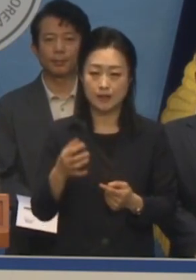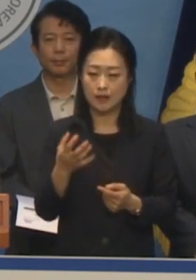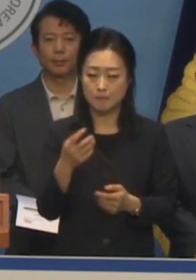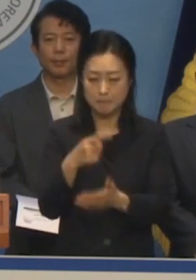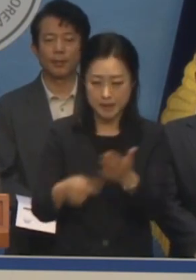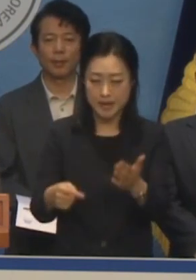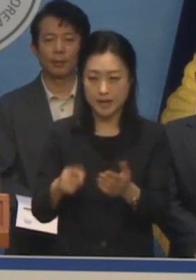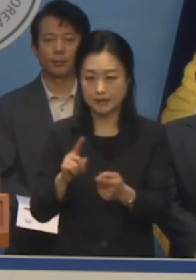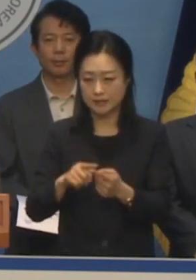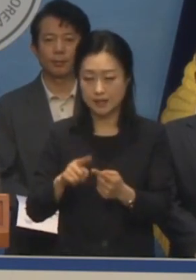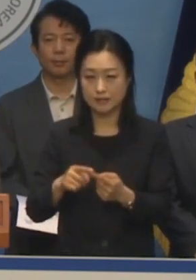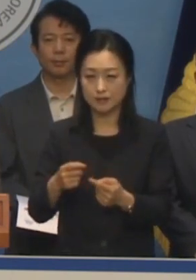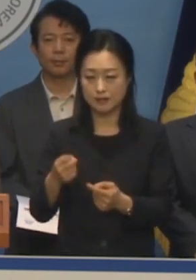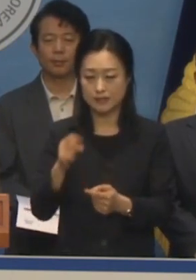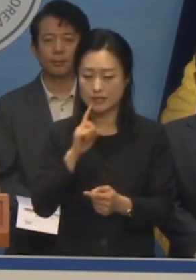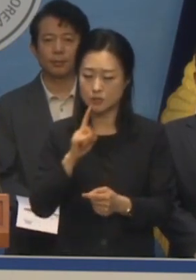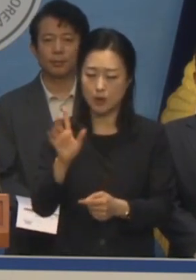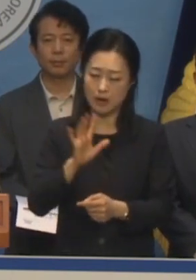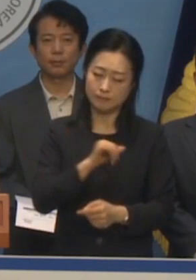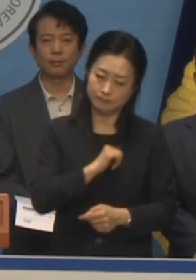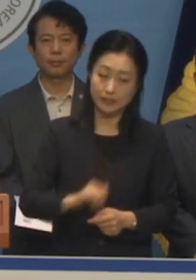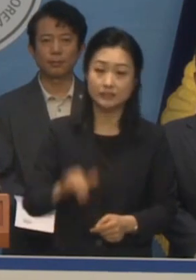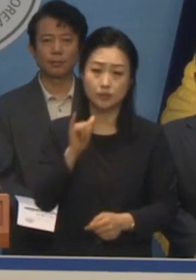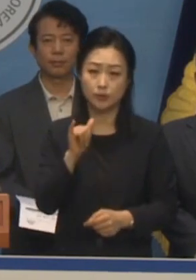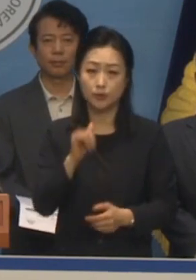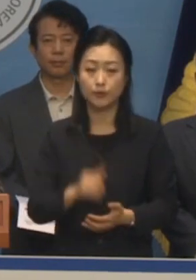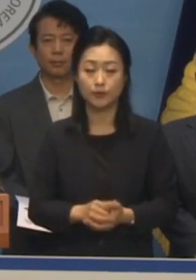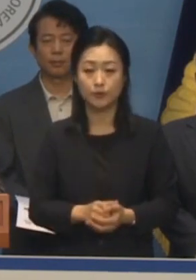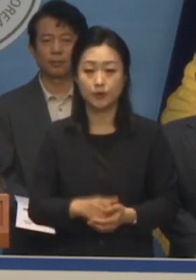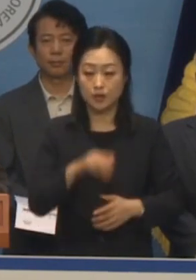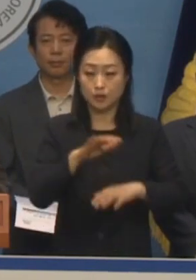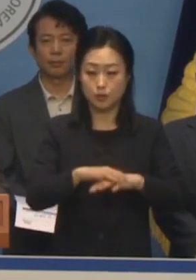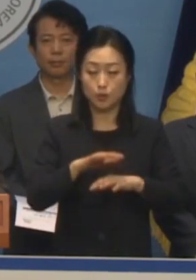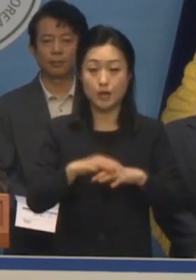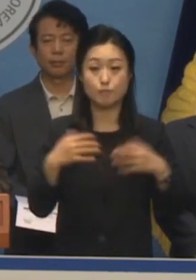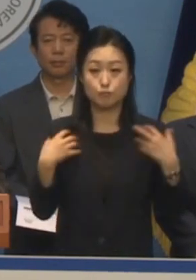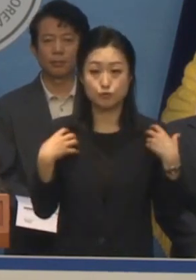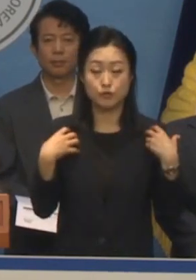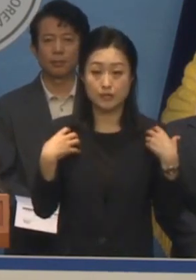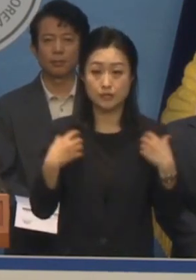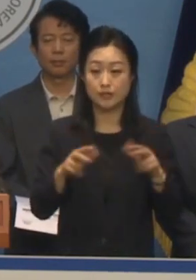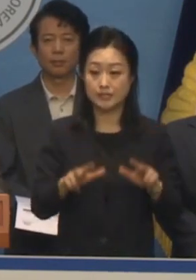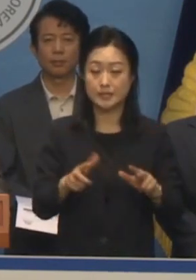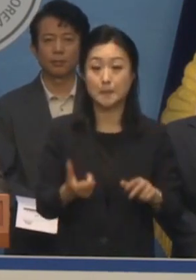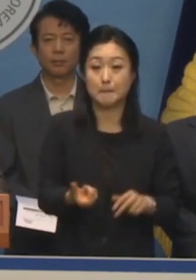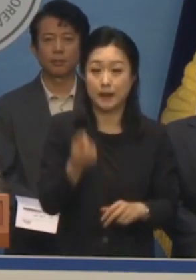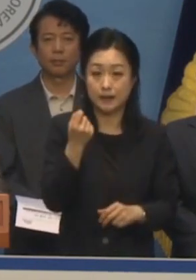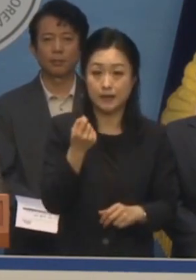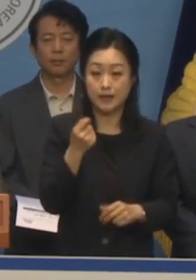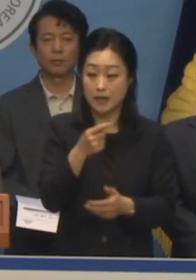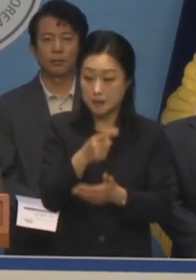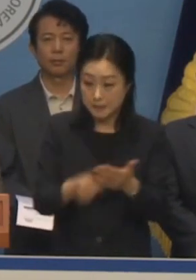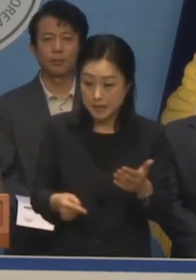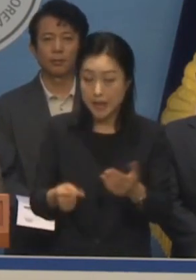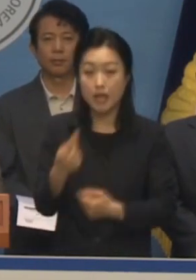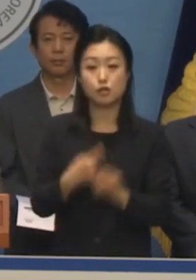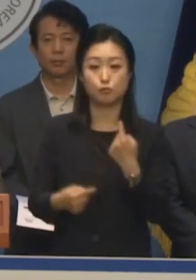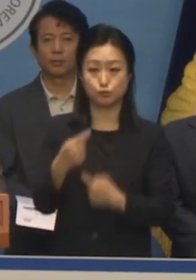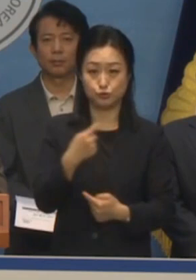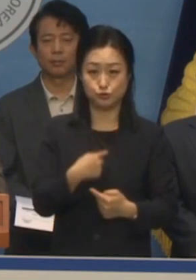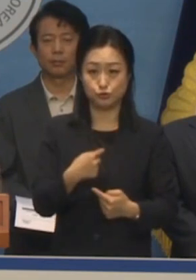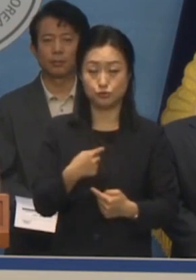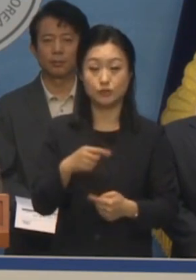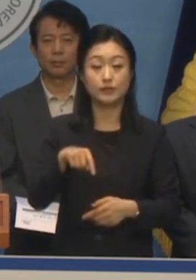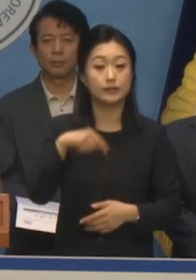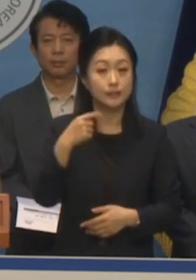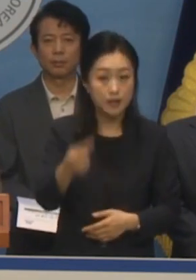참여하지 않고 있는 것이 지금의 상황입니다. 그래서 농림부에서는 빠른 시간 내에 피해를 접수하고